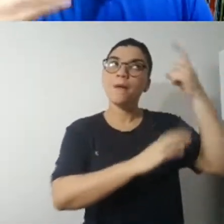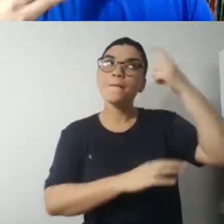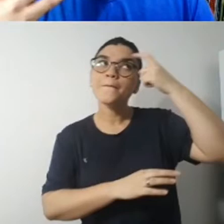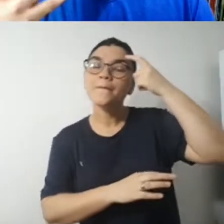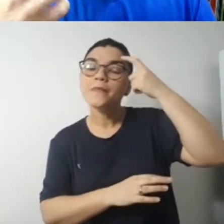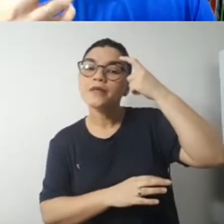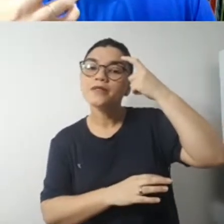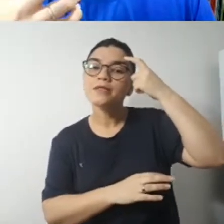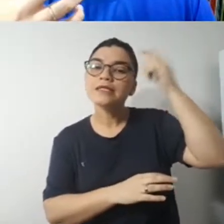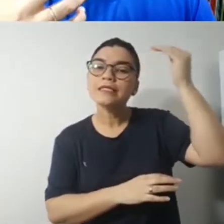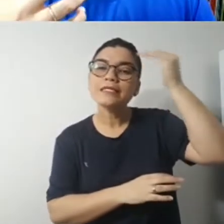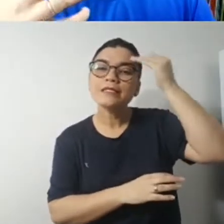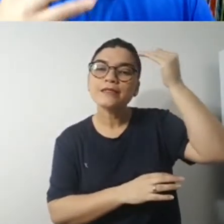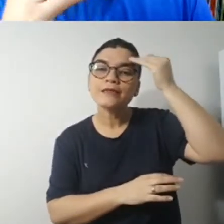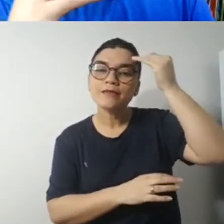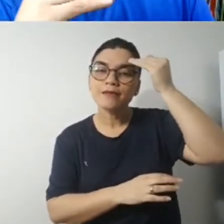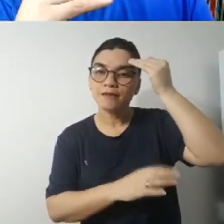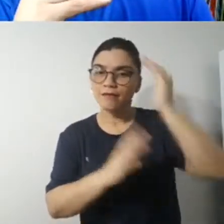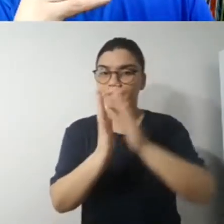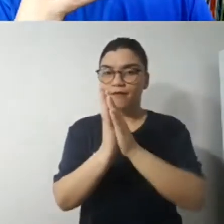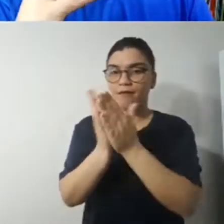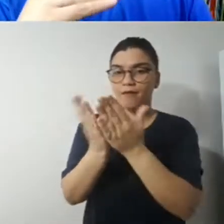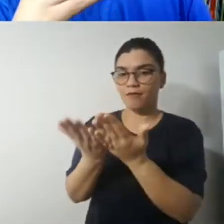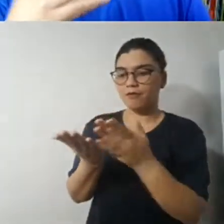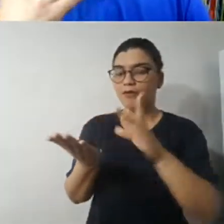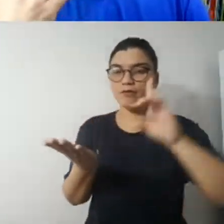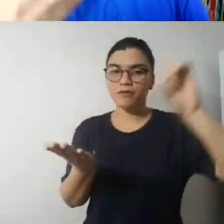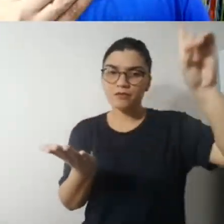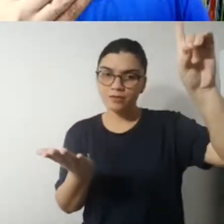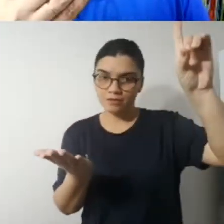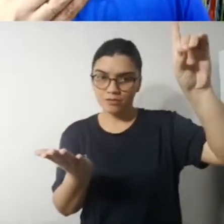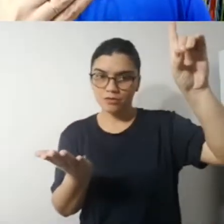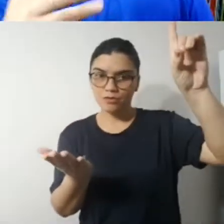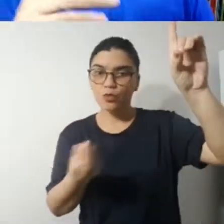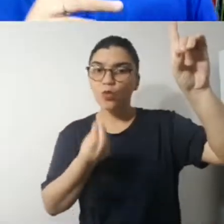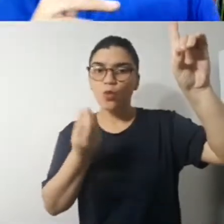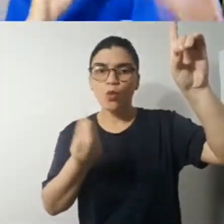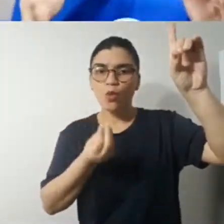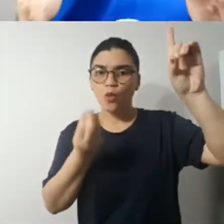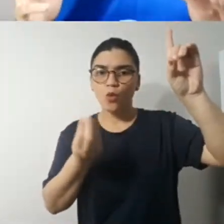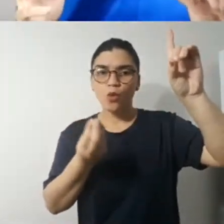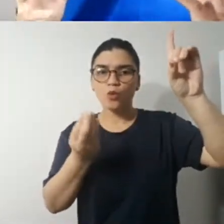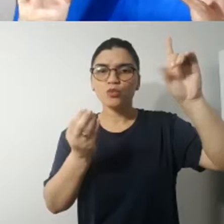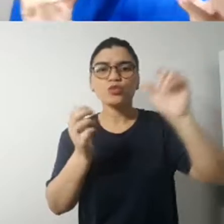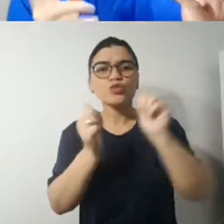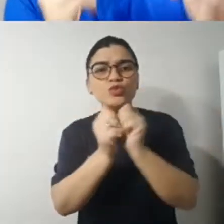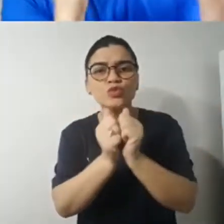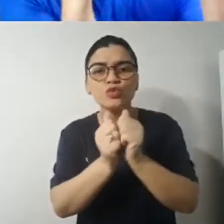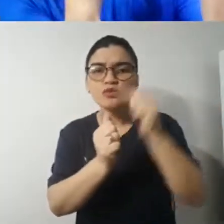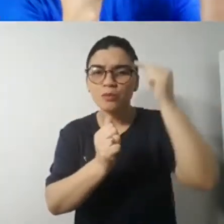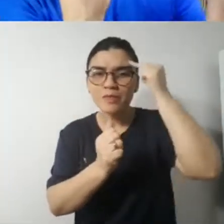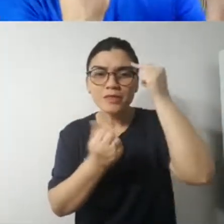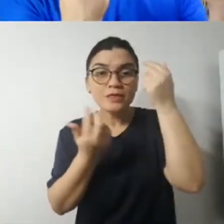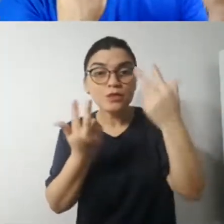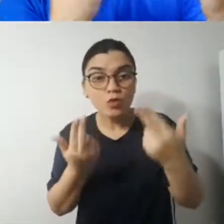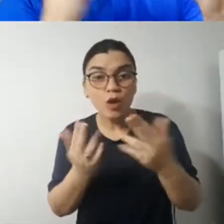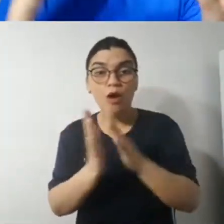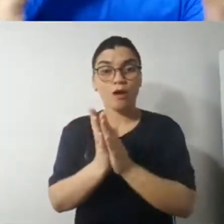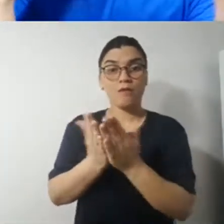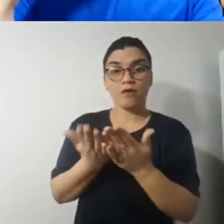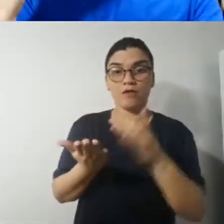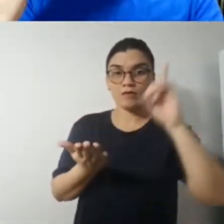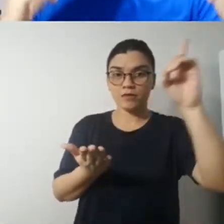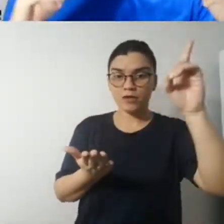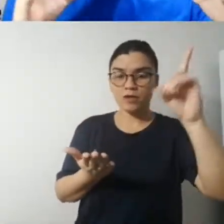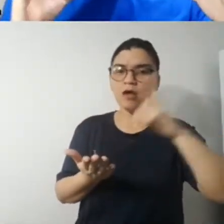entendimento bíblico daquilo que é básico, estando em unidade. Mas não somente em termos de ideias